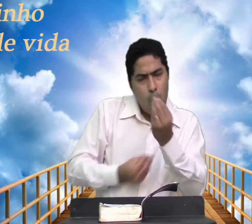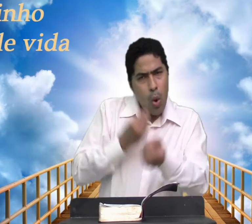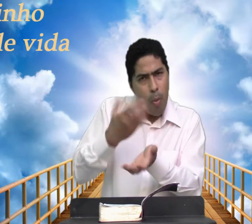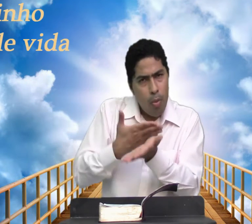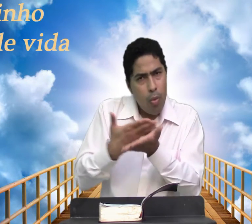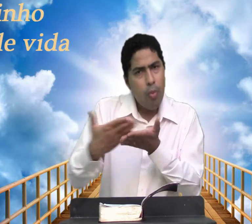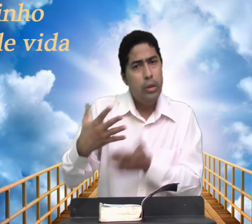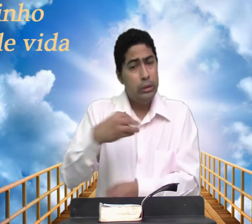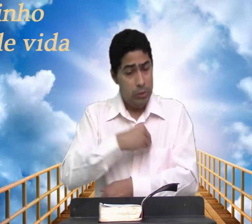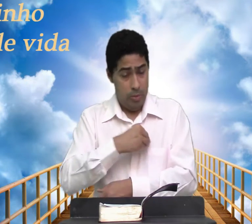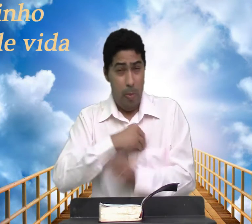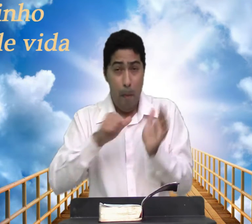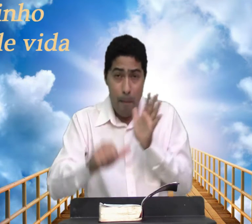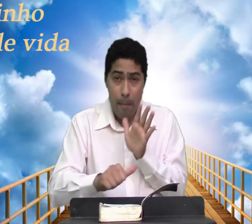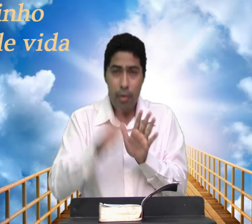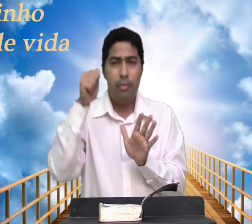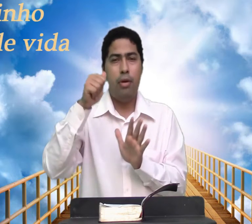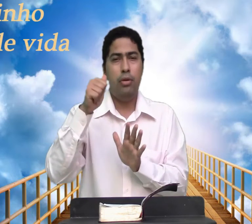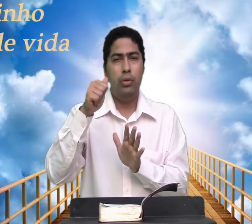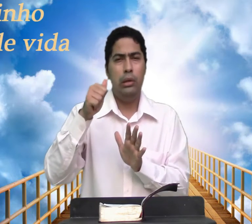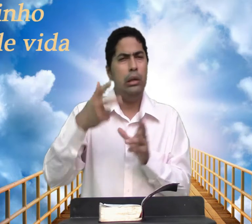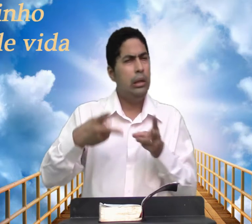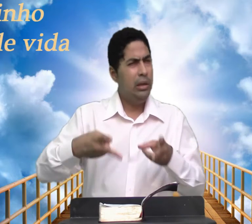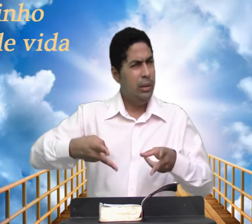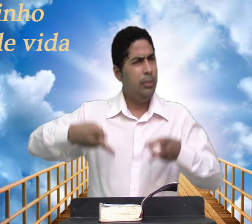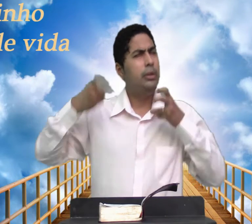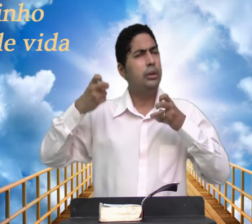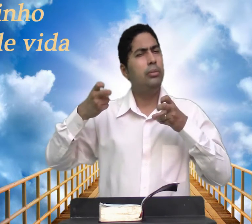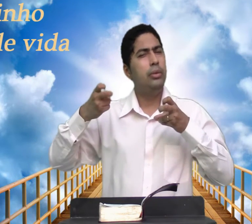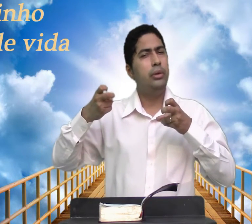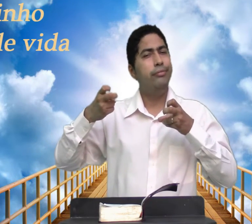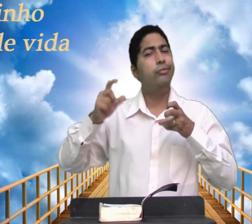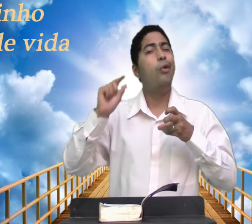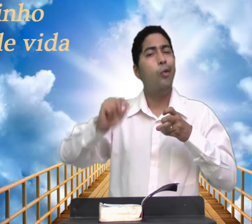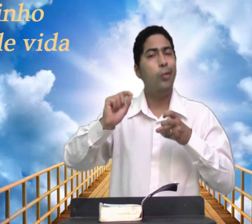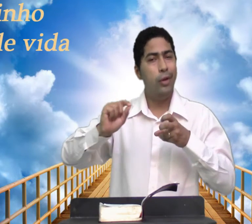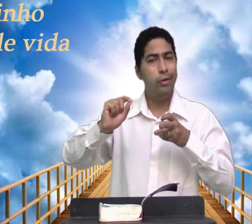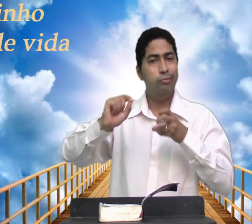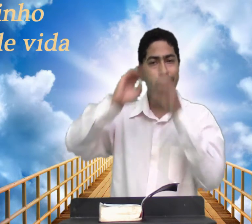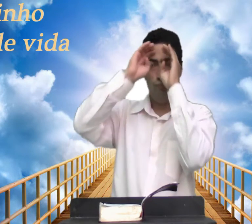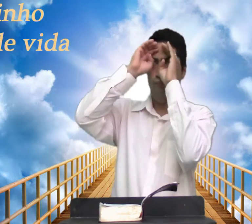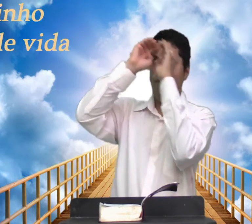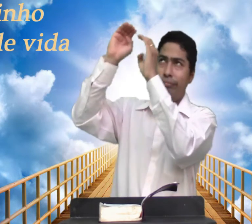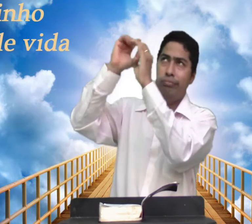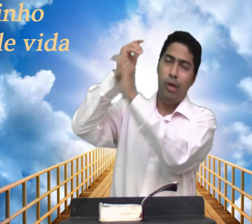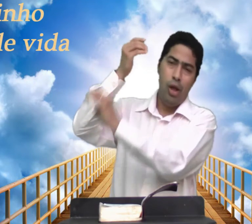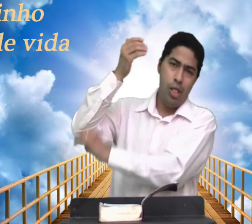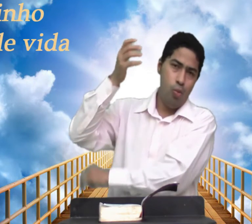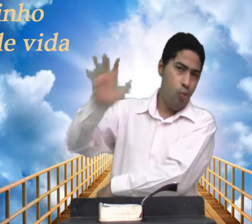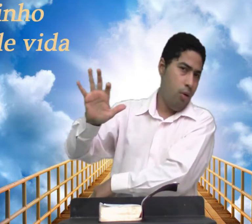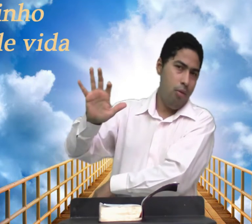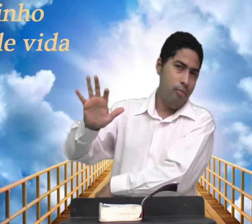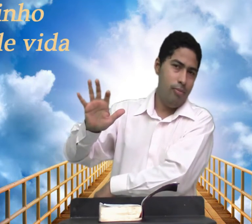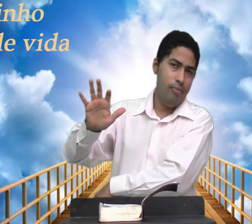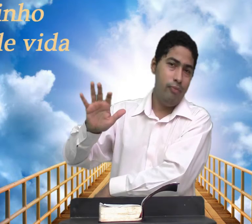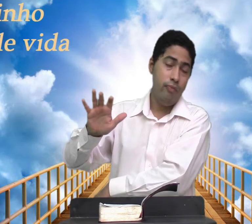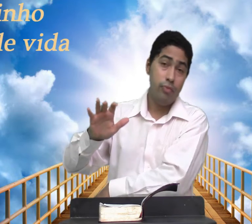entendeu como o pecado iniciou no mundo e percebe como o homem não quis obedecer a Deus? Agora